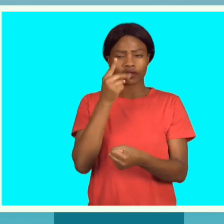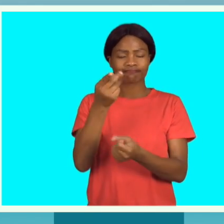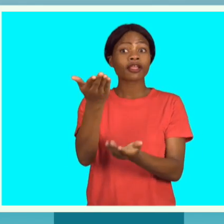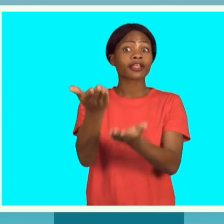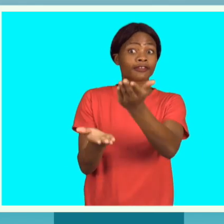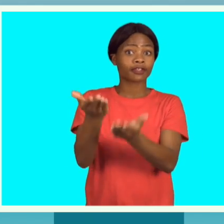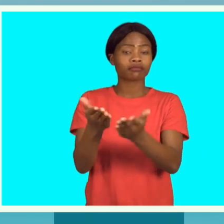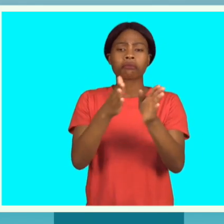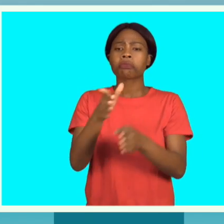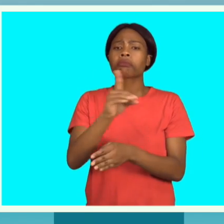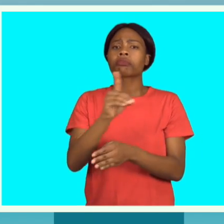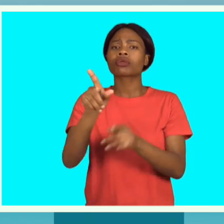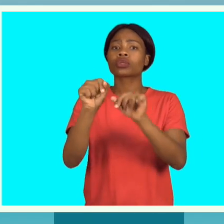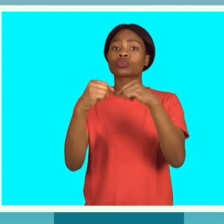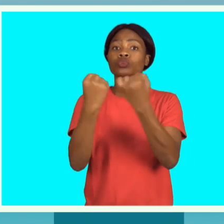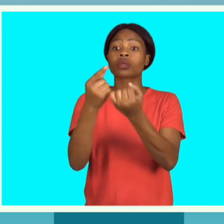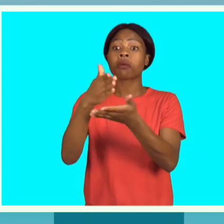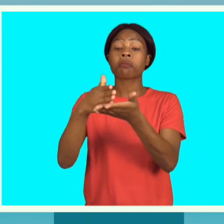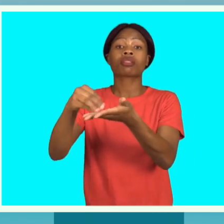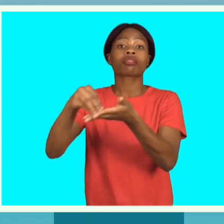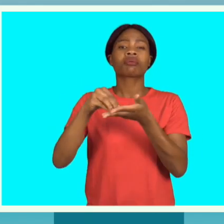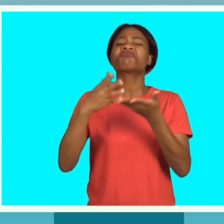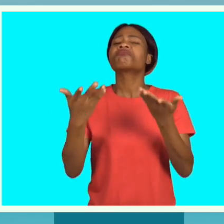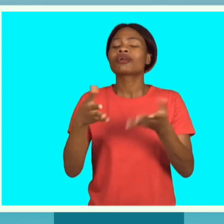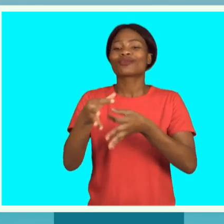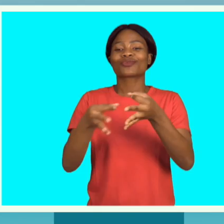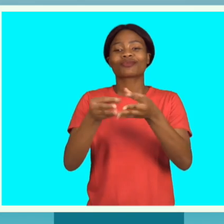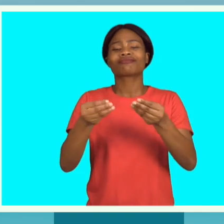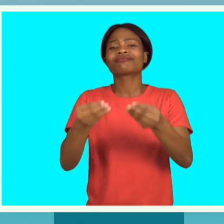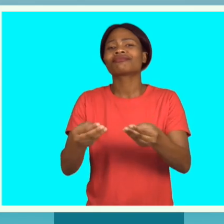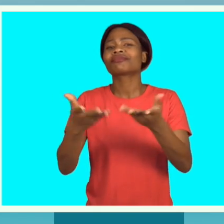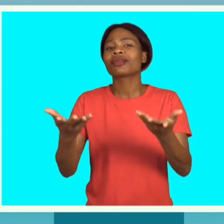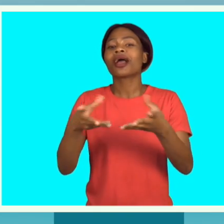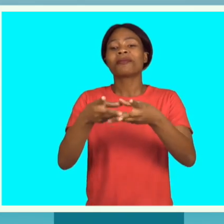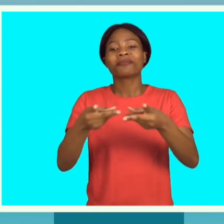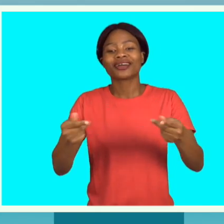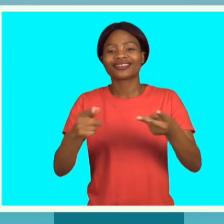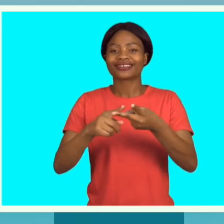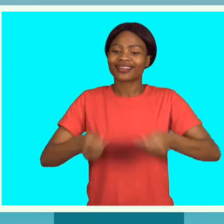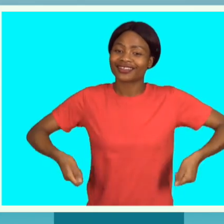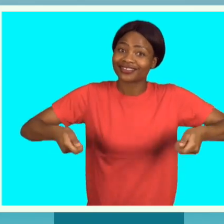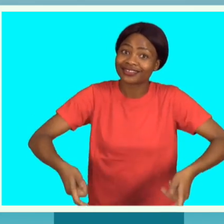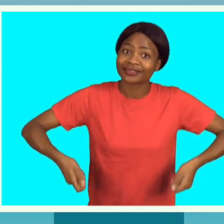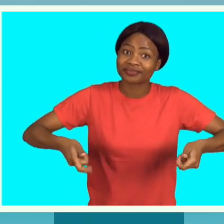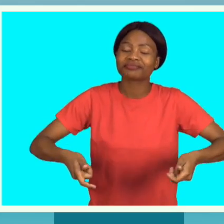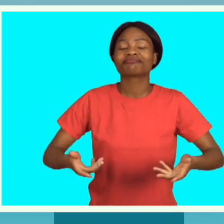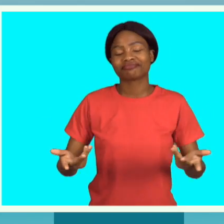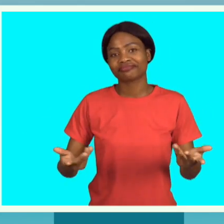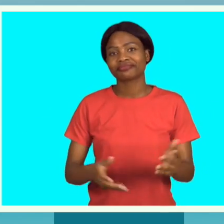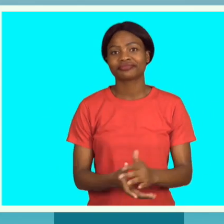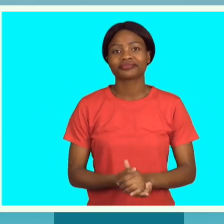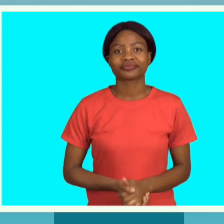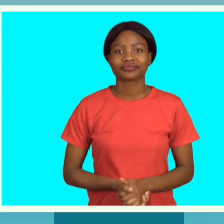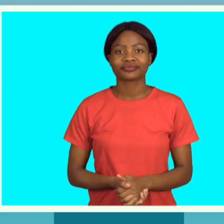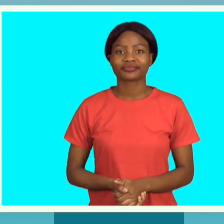avaliação das pessoas com deficiência, membros da associação, por forma a receberem meios de compensação, nomeadamente cadeiras